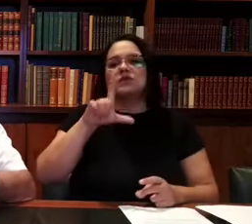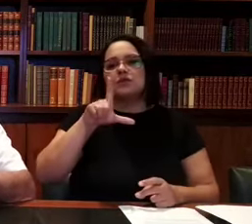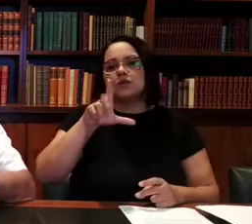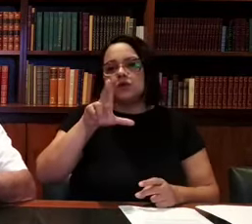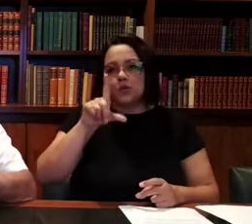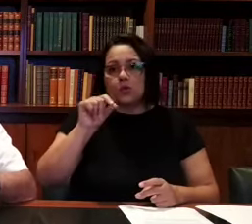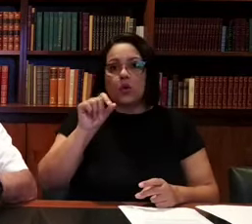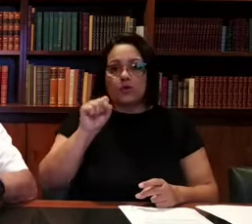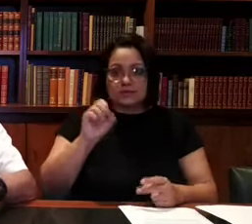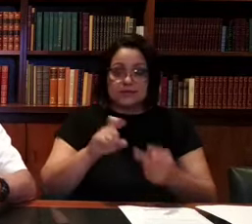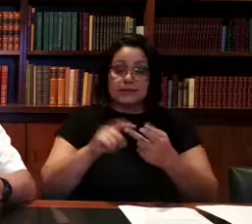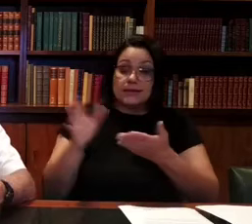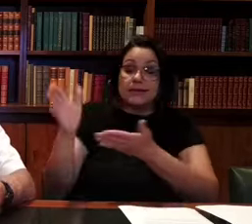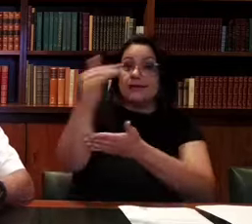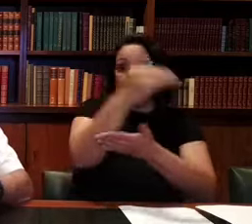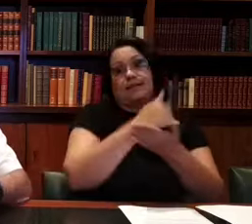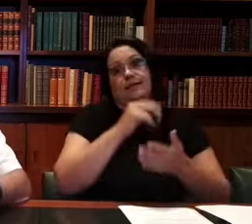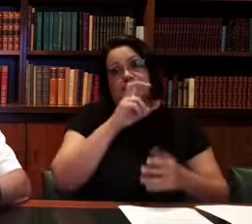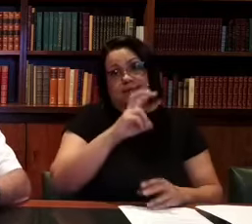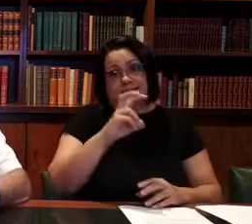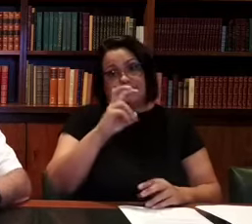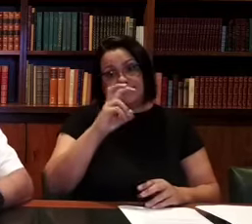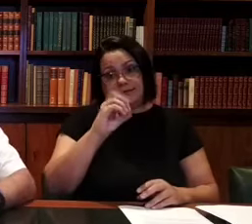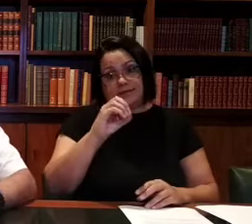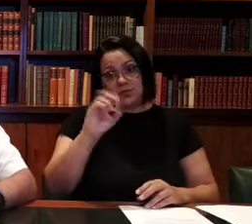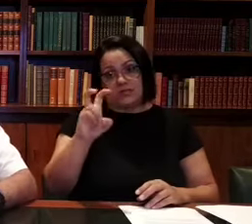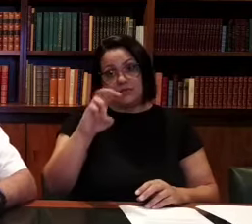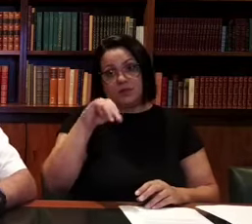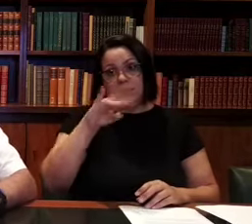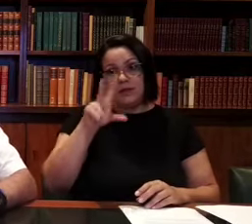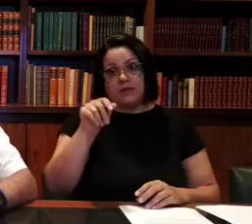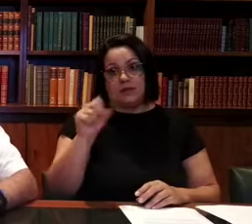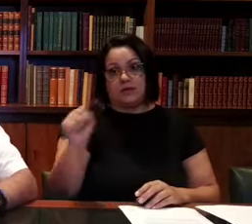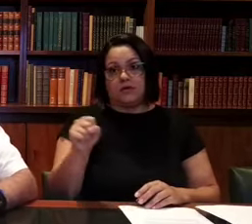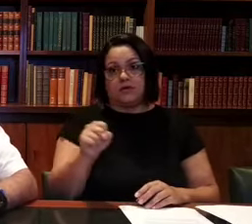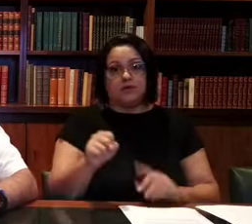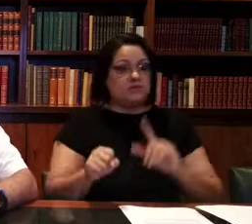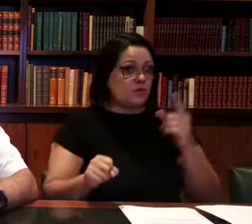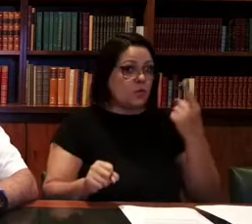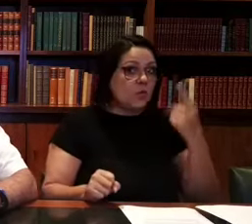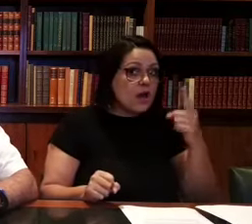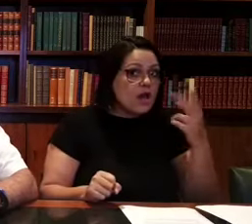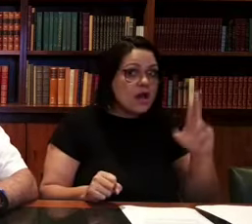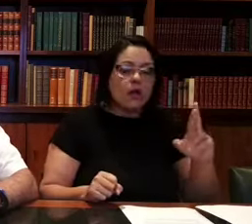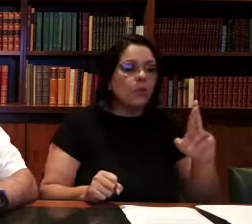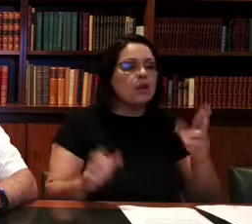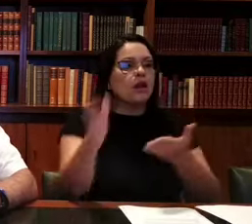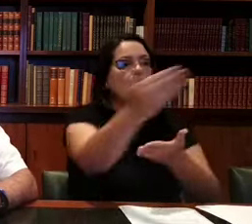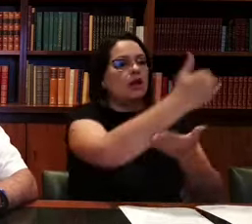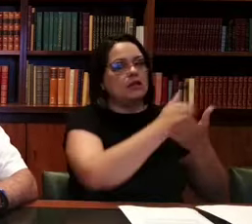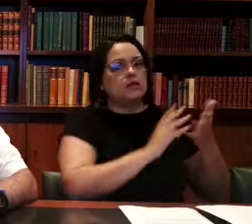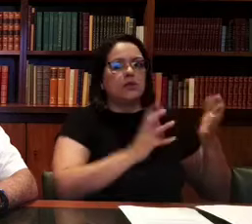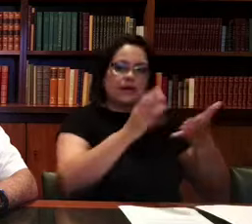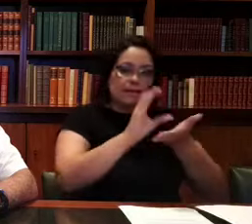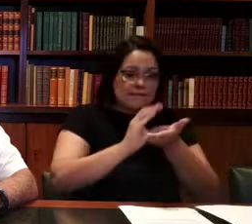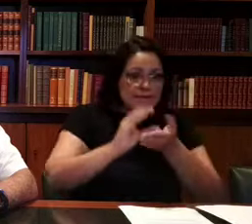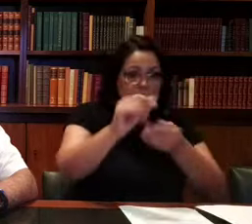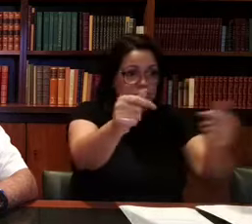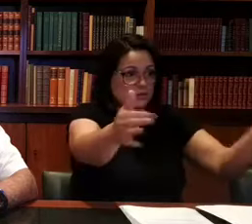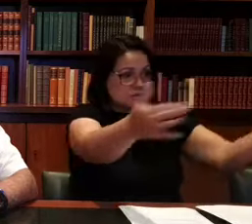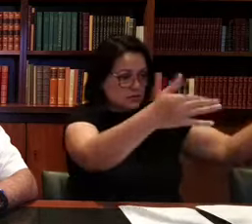milhões arrecadação interessante os terminais estão sendo oferecidos por um real que para nós não interessa arrecadação interessa investimento e o resultado foi